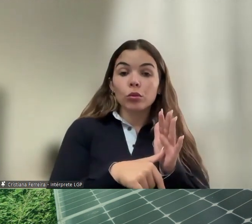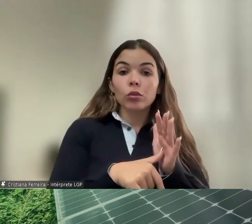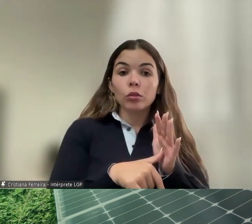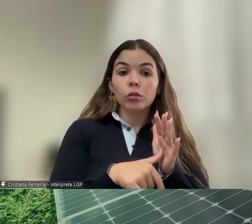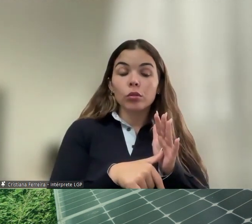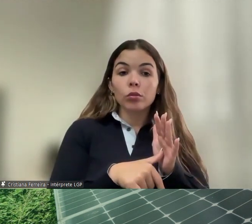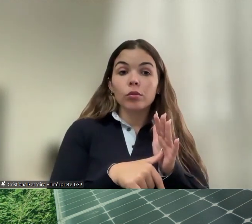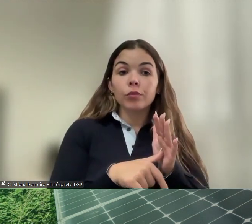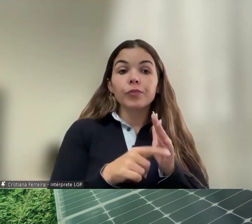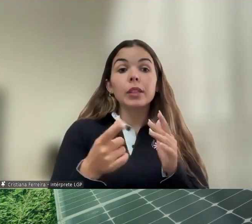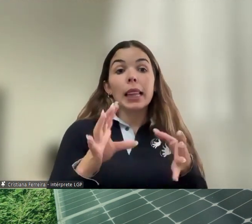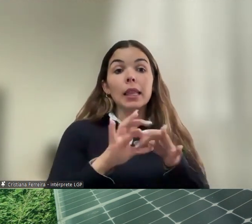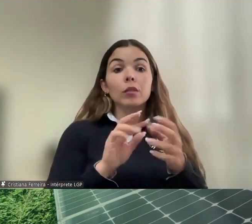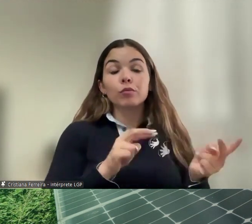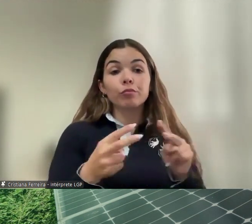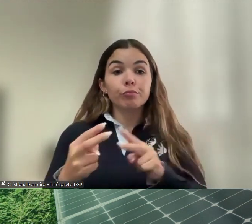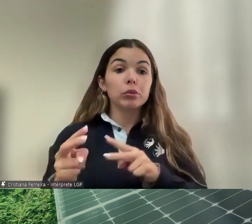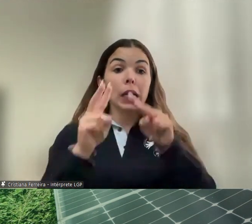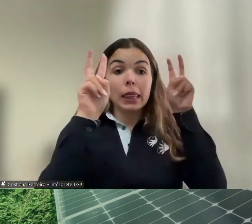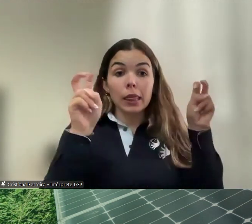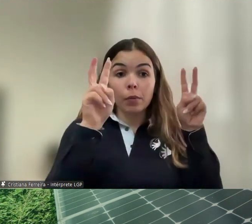de âmbito estratégico temáticos,